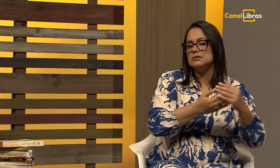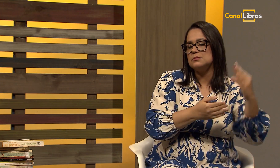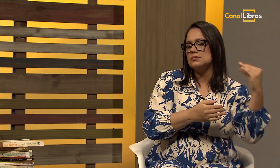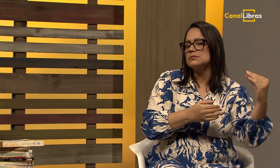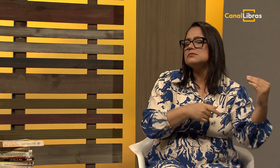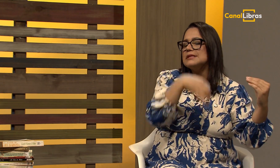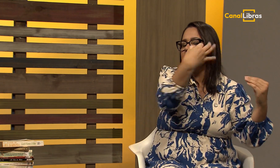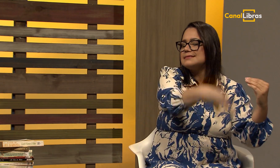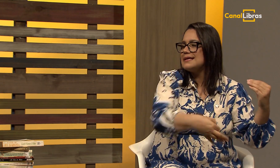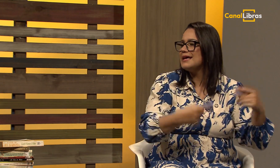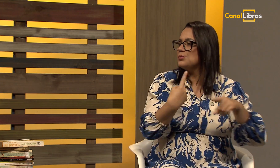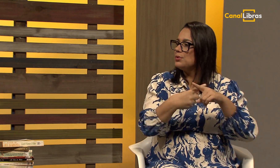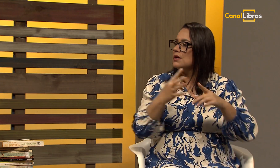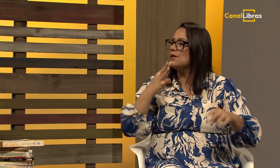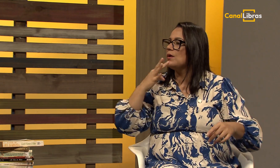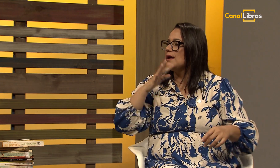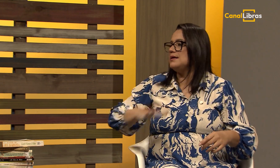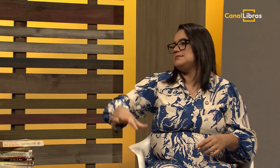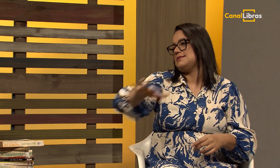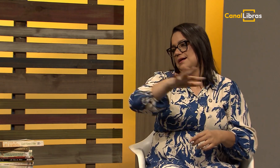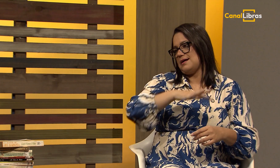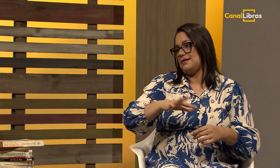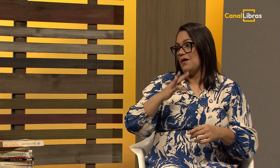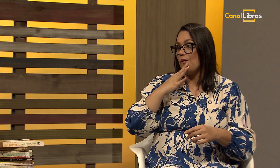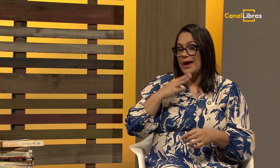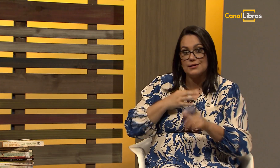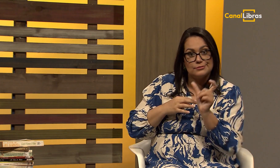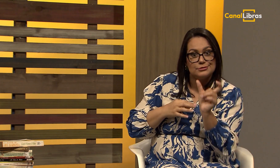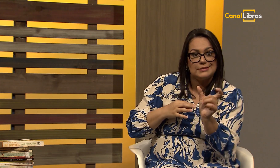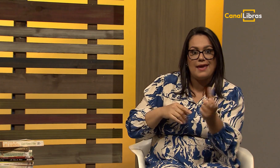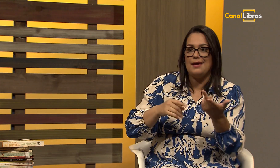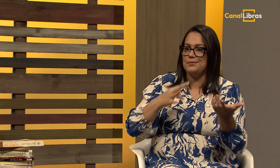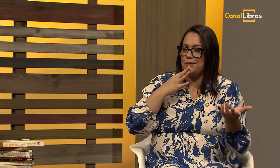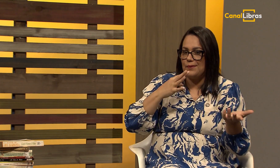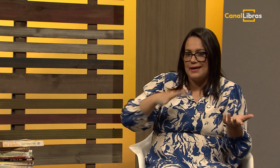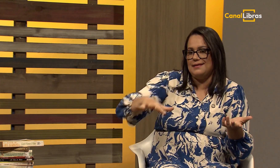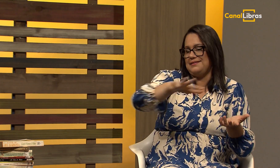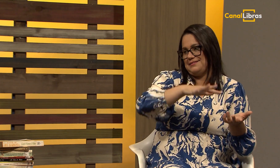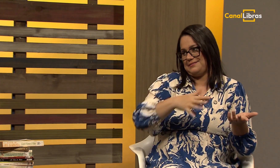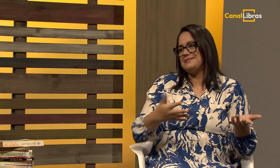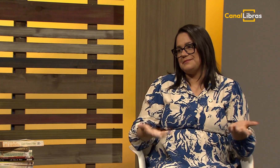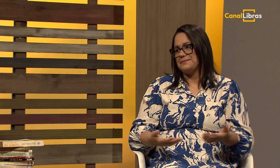termos específicos que está traduzindo em sua Libras para a versão voz de forma correta.